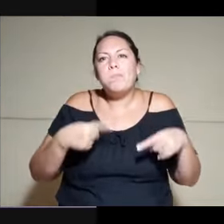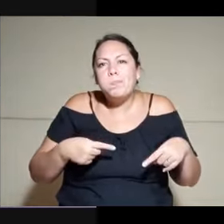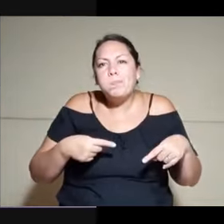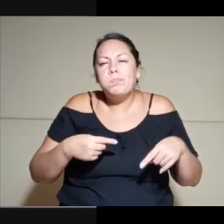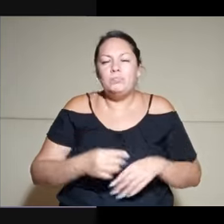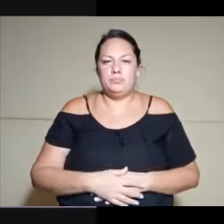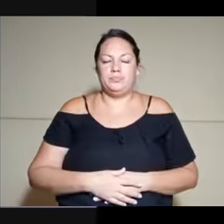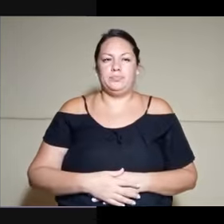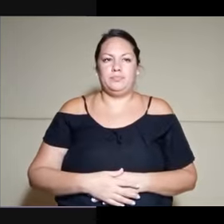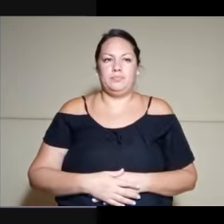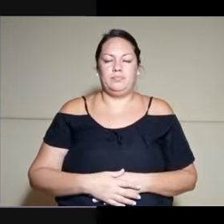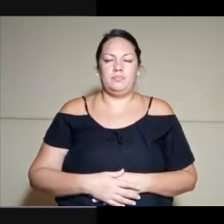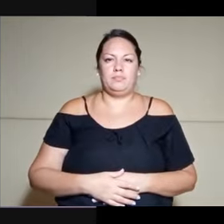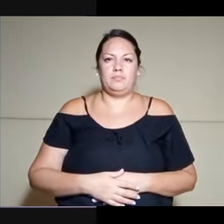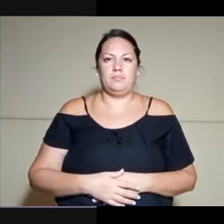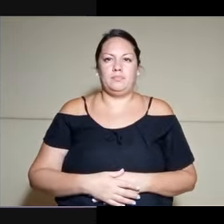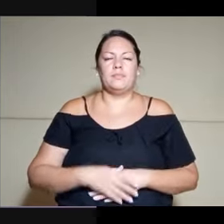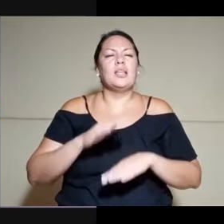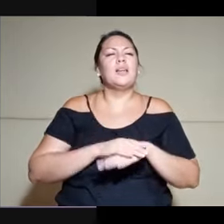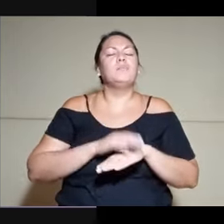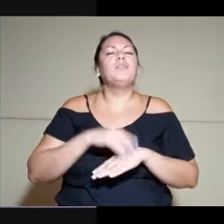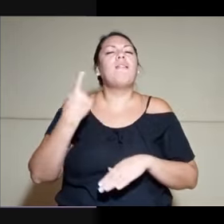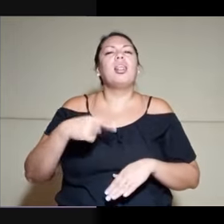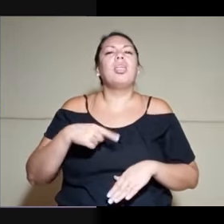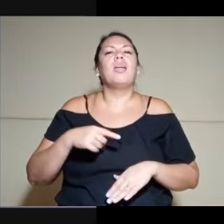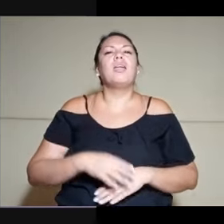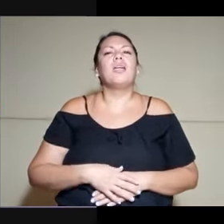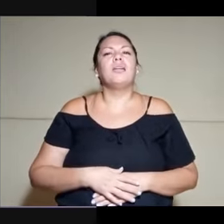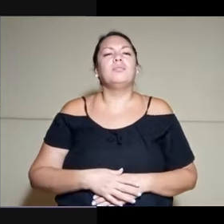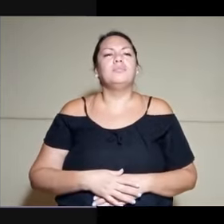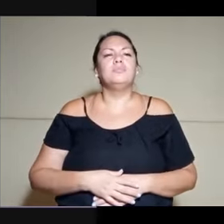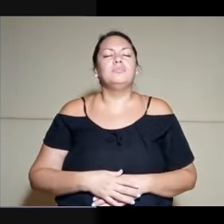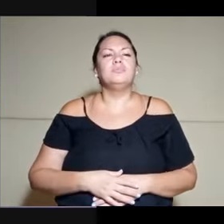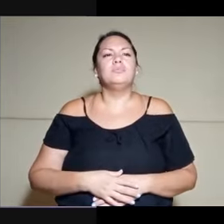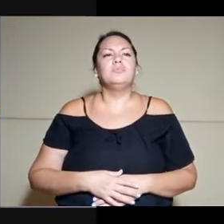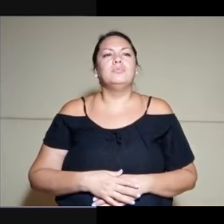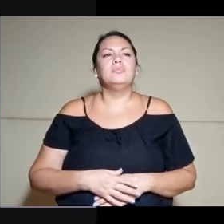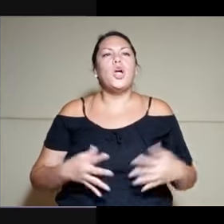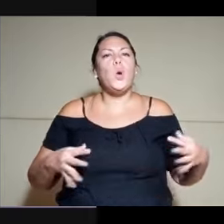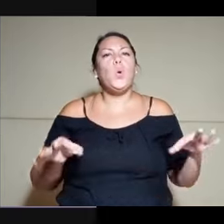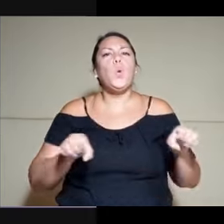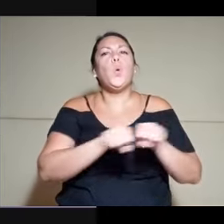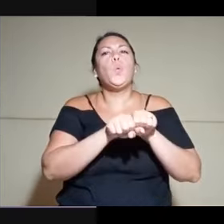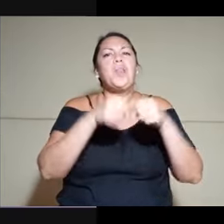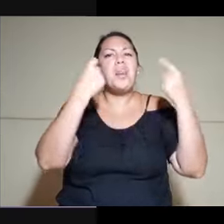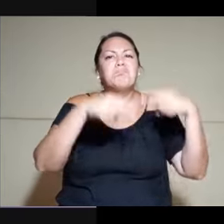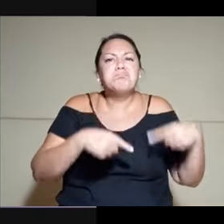parasimpáticas que permiten, las fibras parasimpáticas en el nervio facial, ¿qué van a permitir?